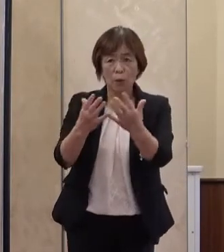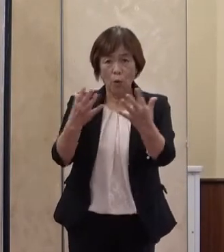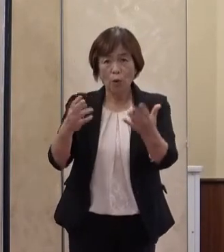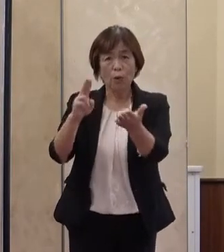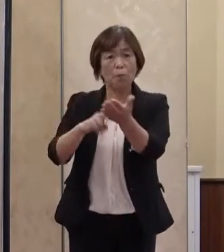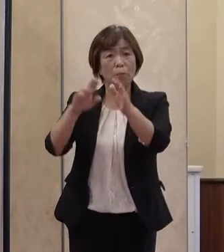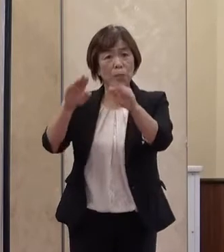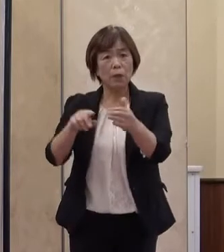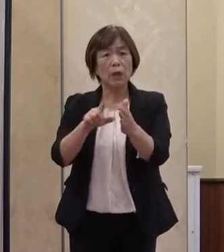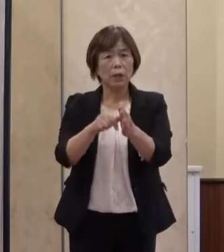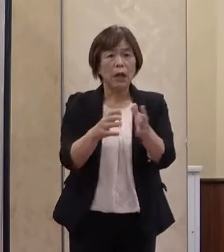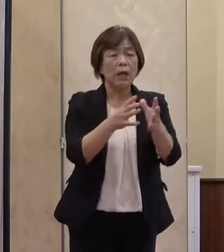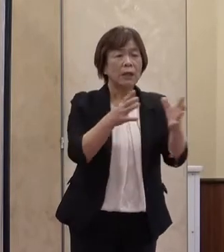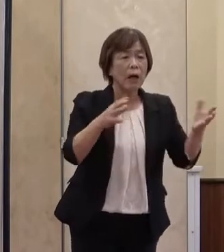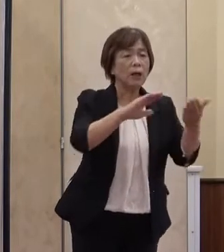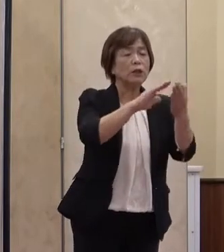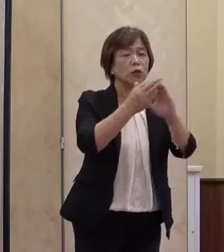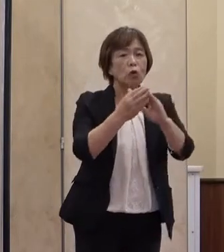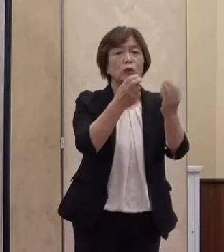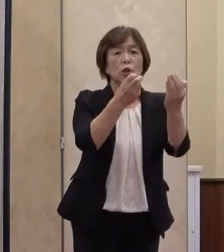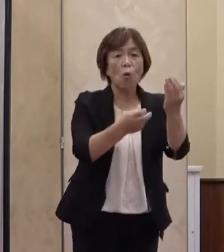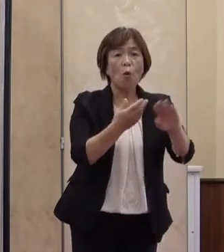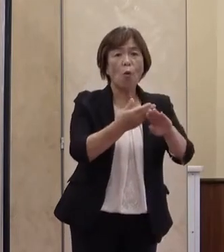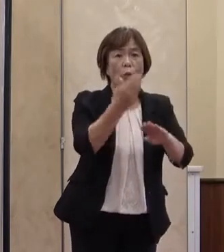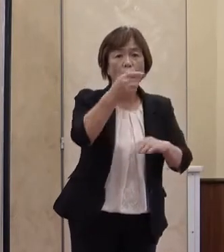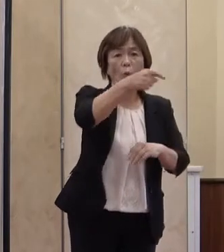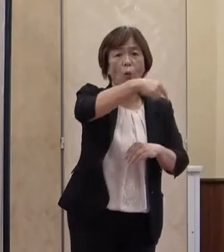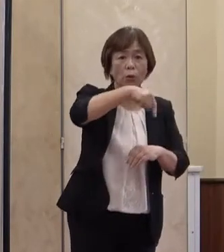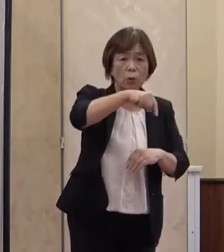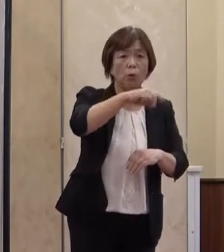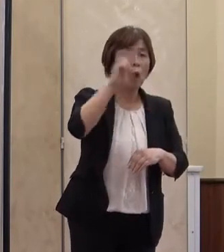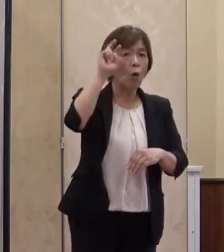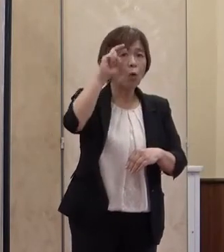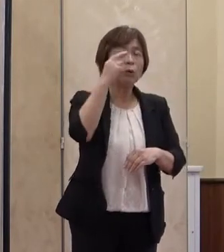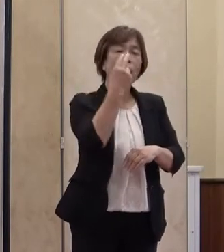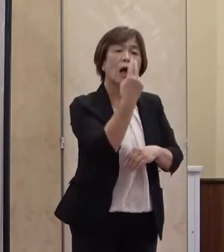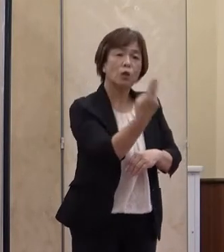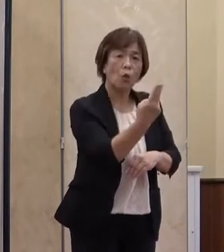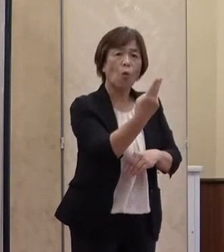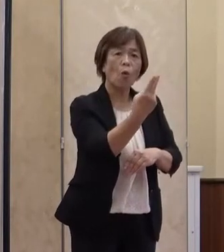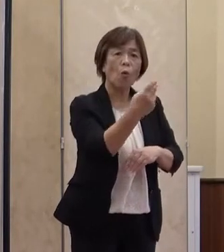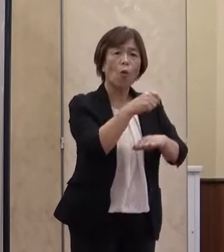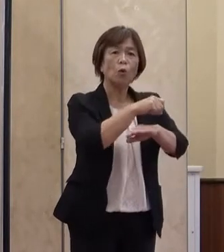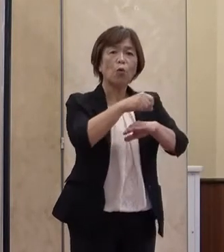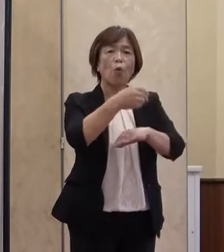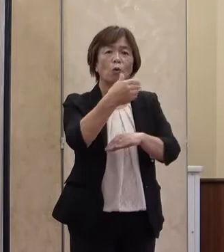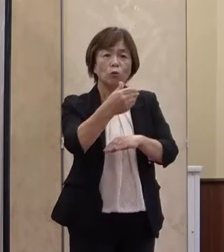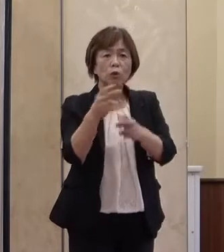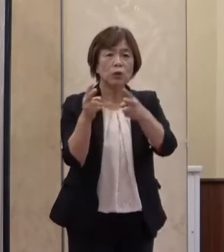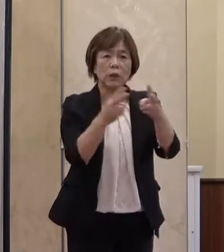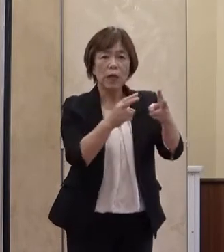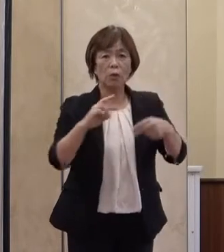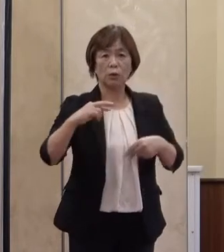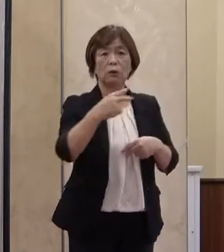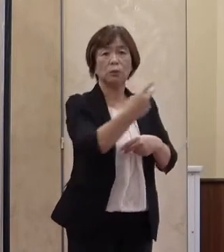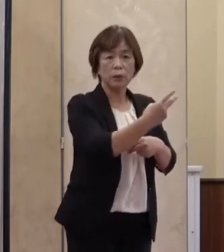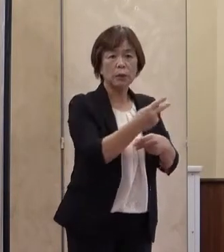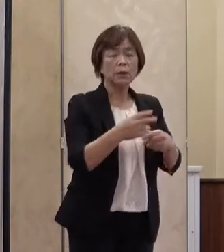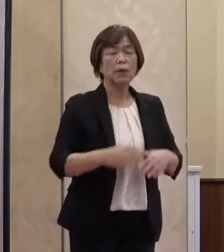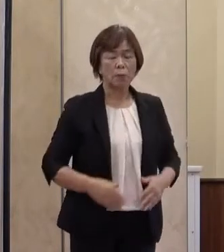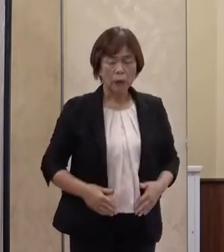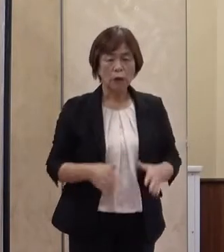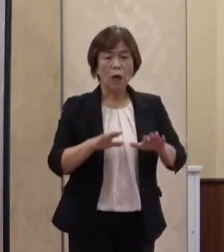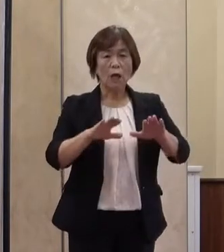は大都市法上を、大阪都とみなす特区制度に移行します。日本の大都市制度